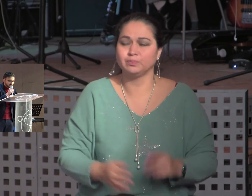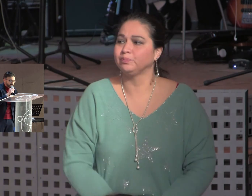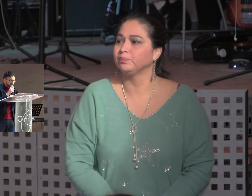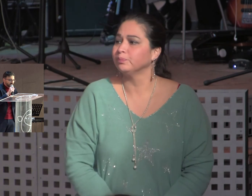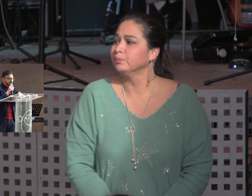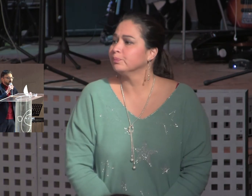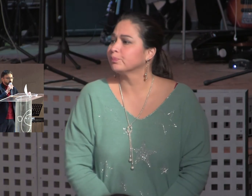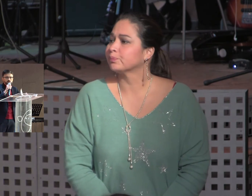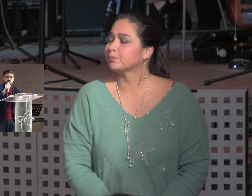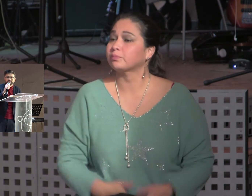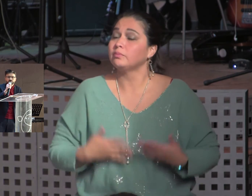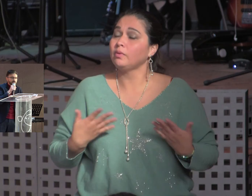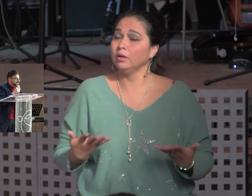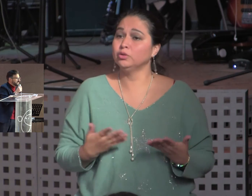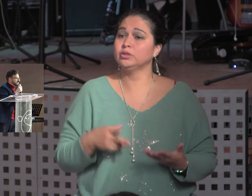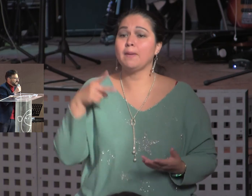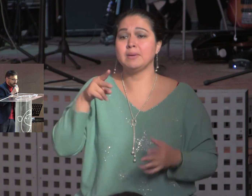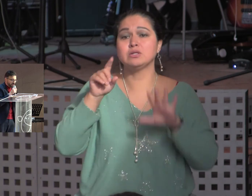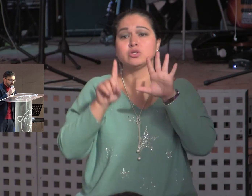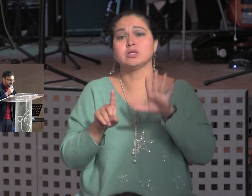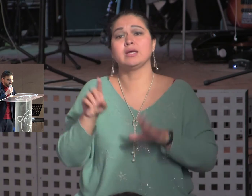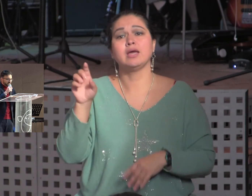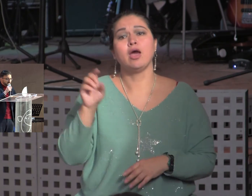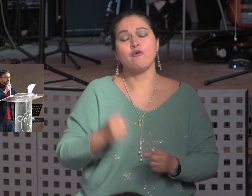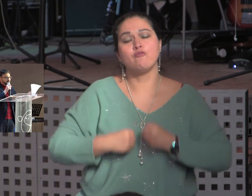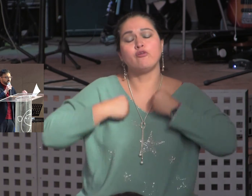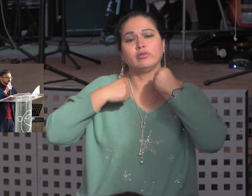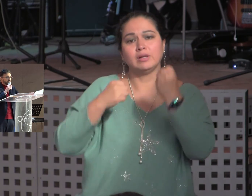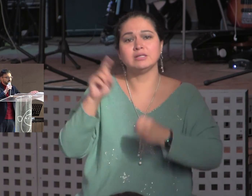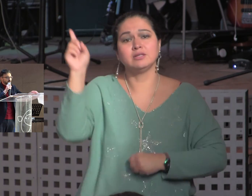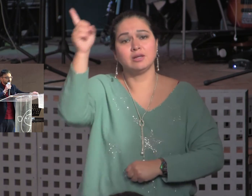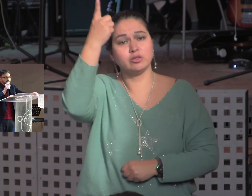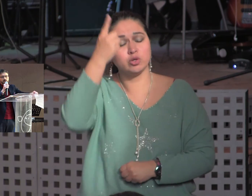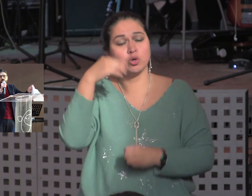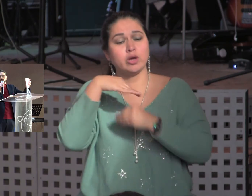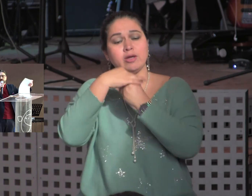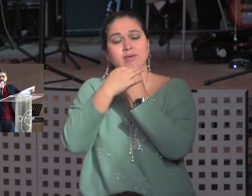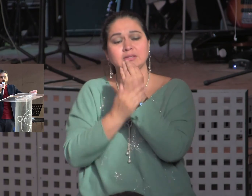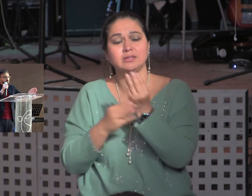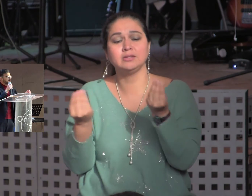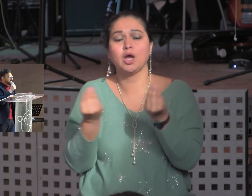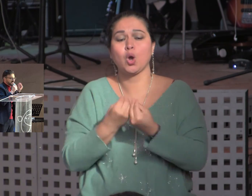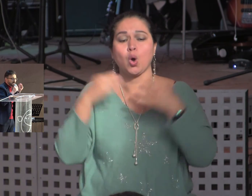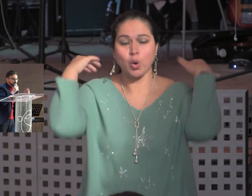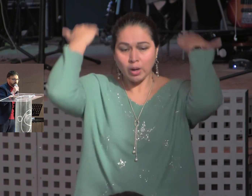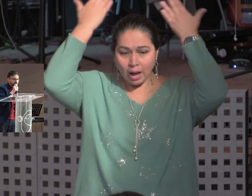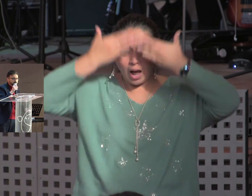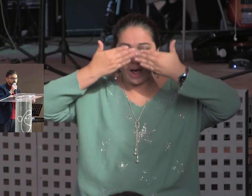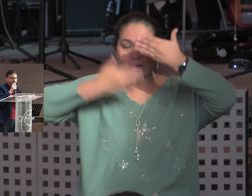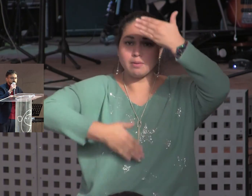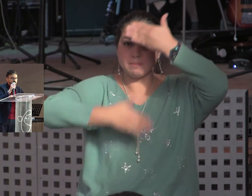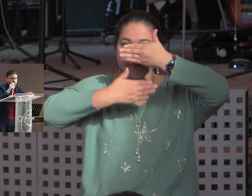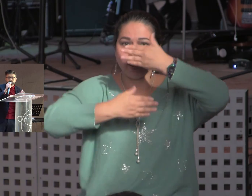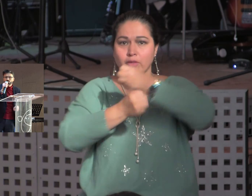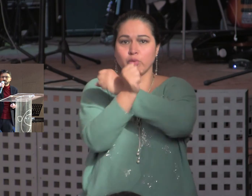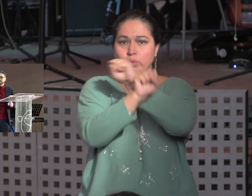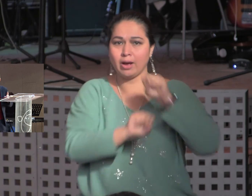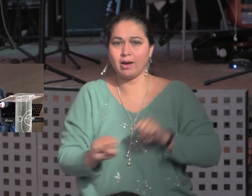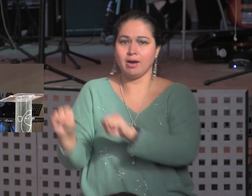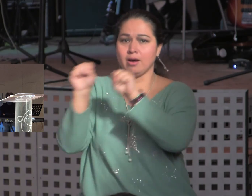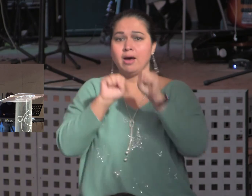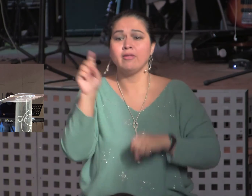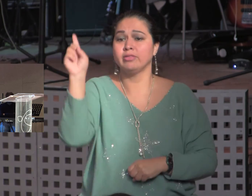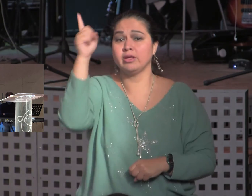6 dice, fortalecerte en el Señor y revestirte con la armadura de Dios para estar firme y